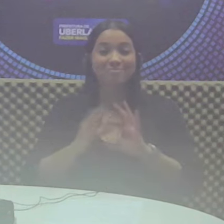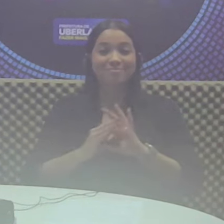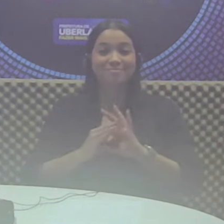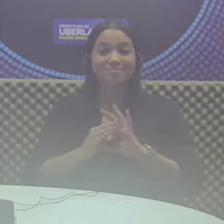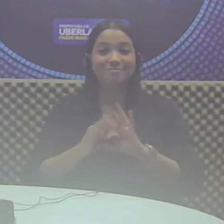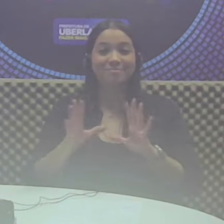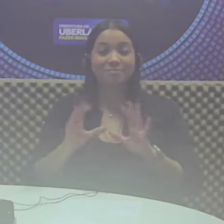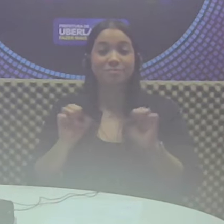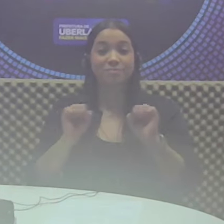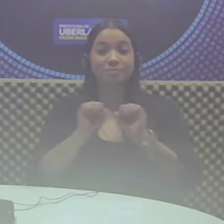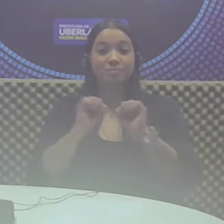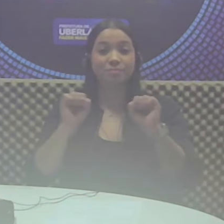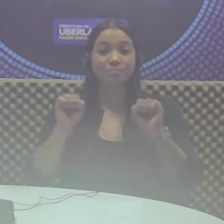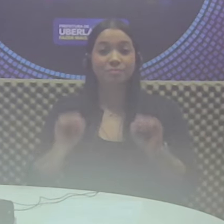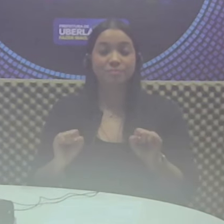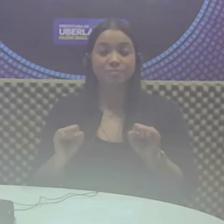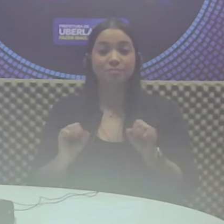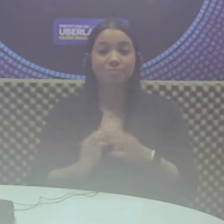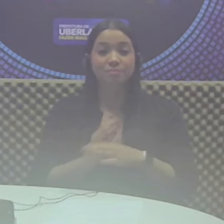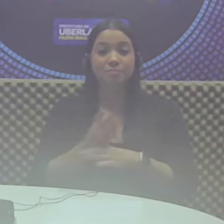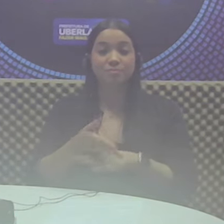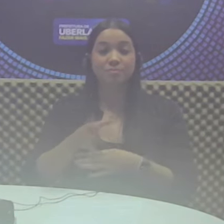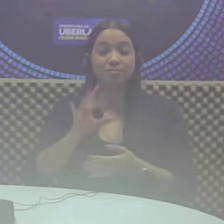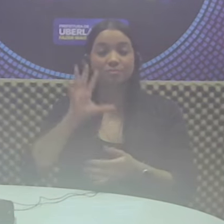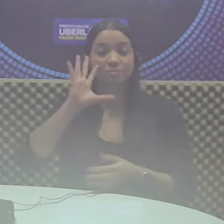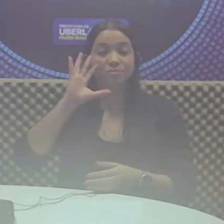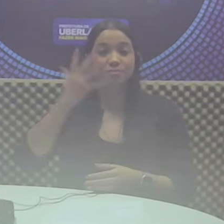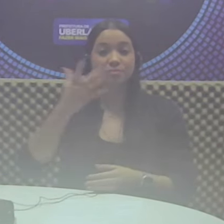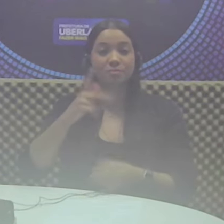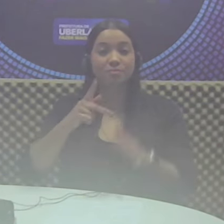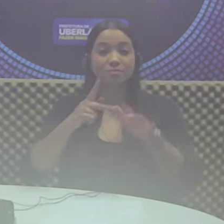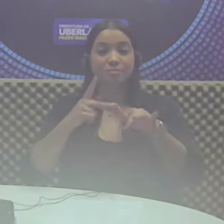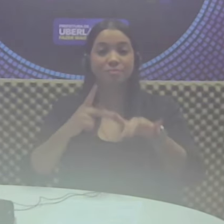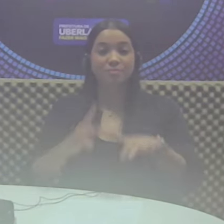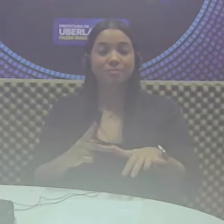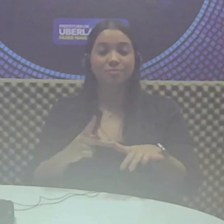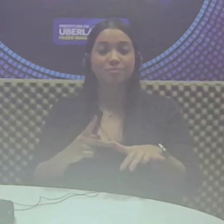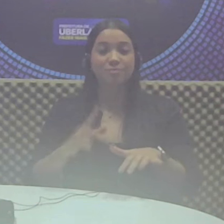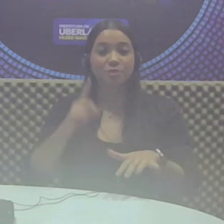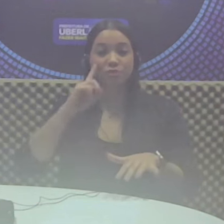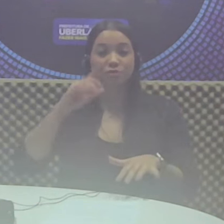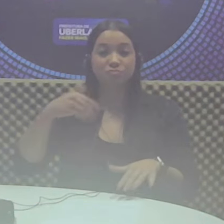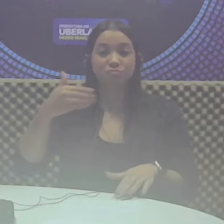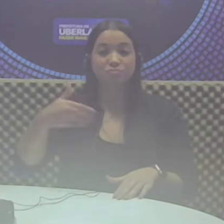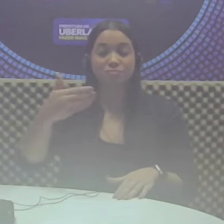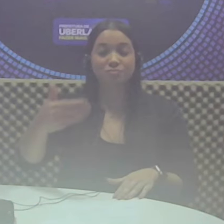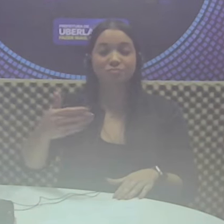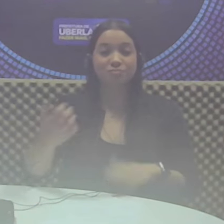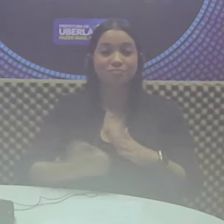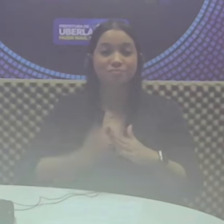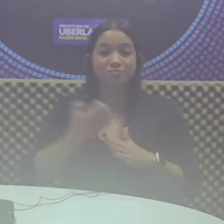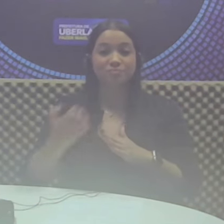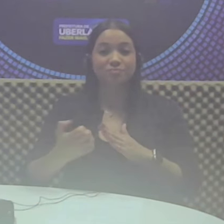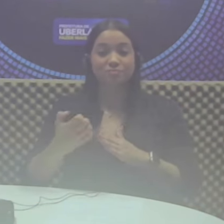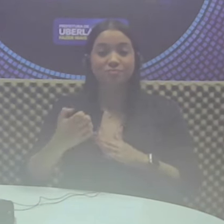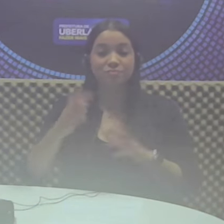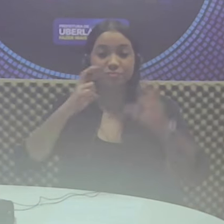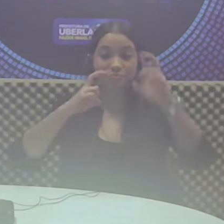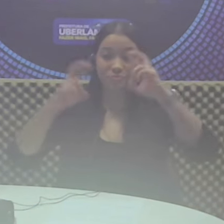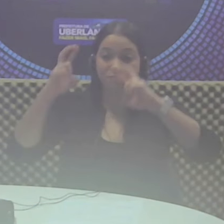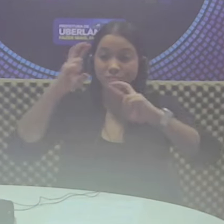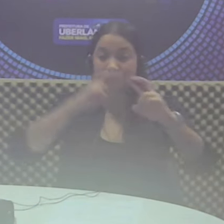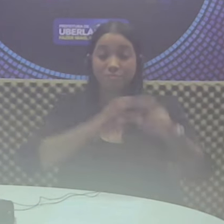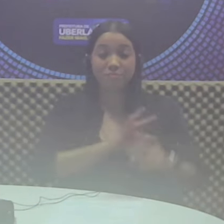de um sistema de acesso definido pela Prodaúbe. Nos próximos dias, a operadora fará uma vistoria técnica